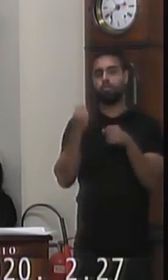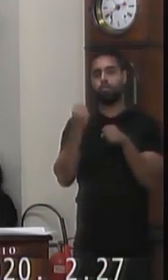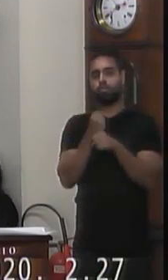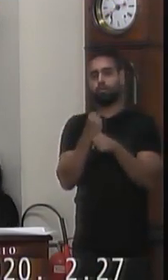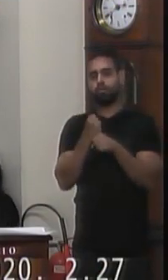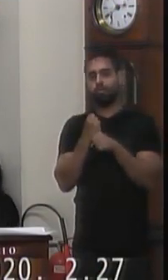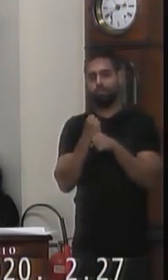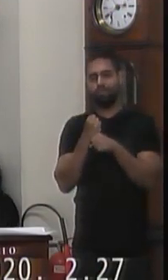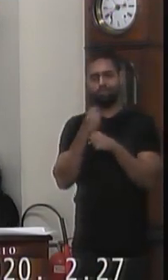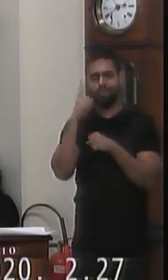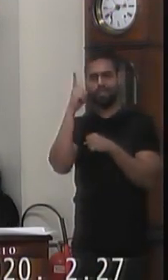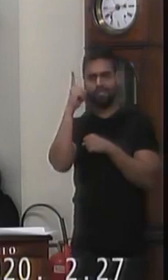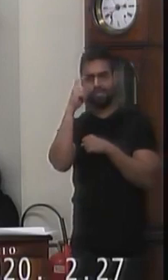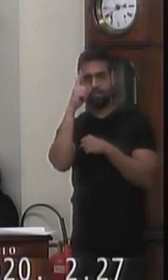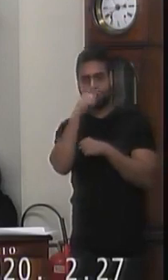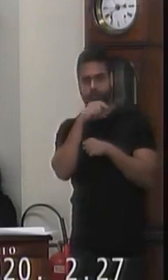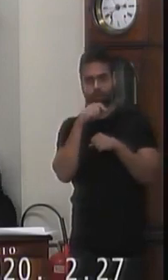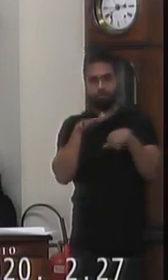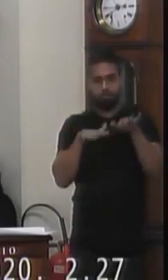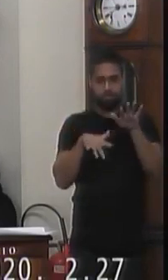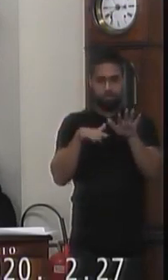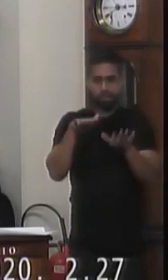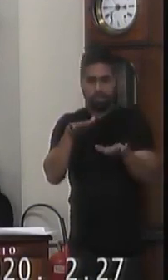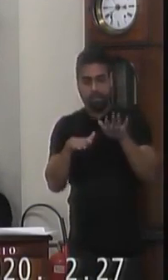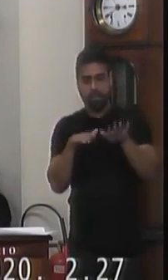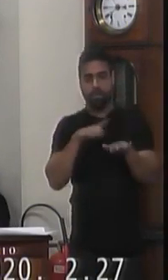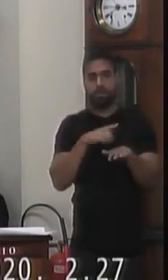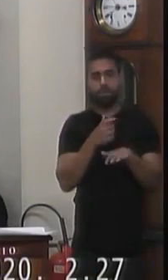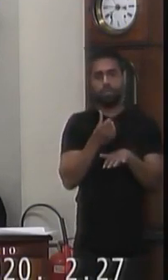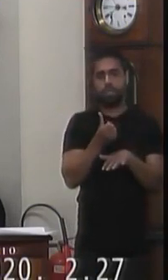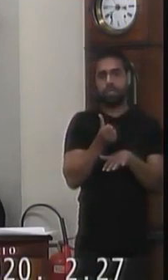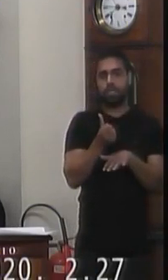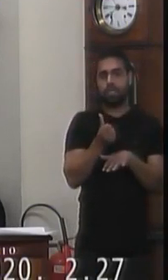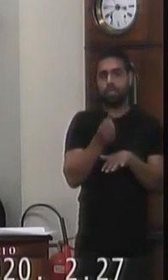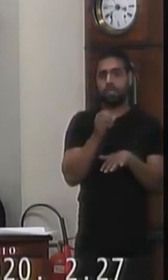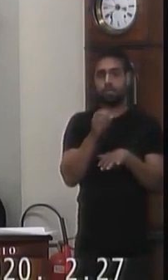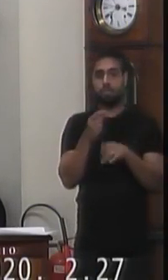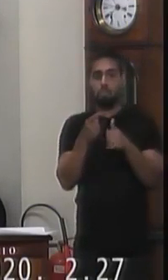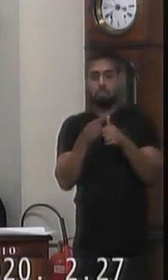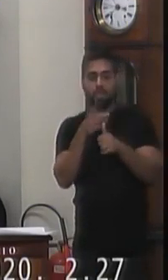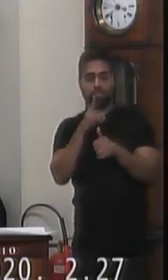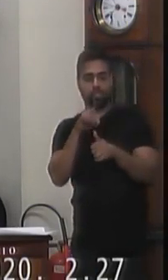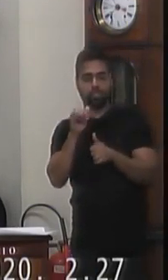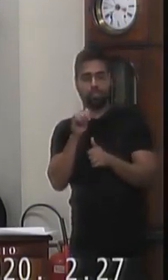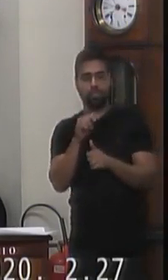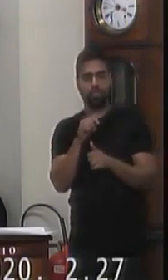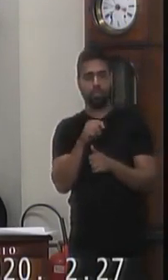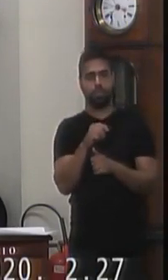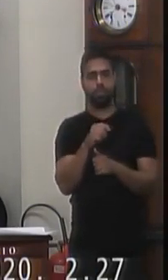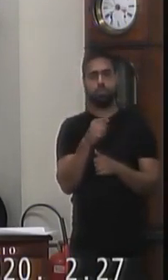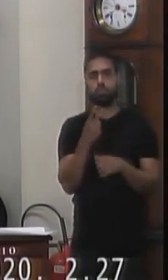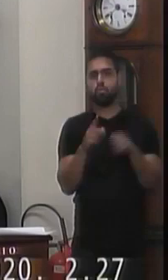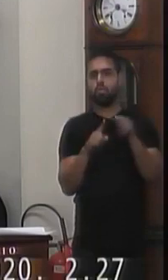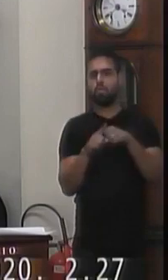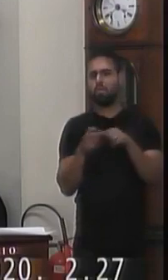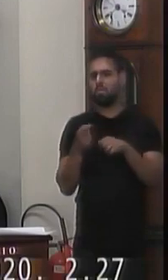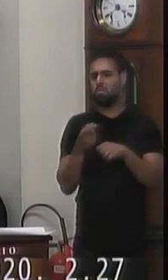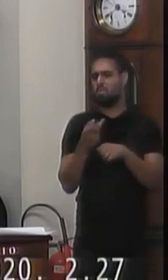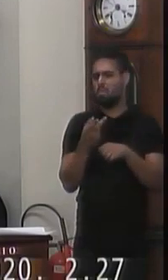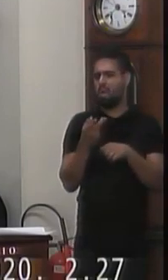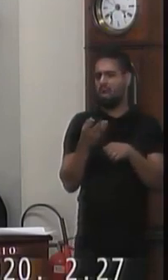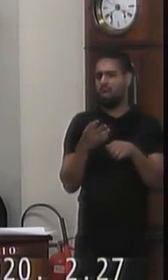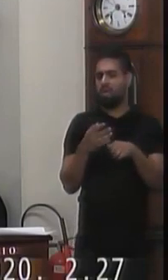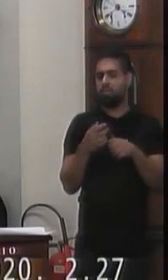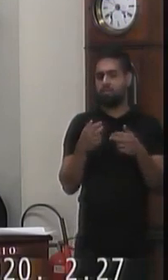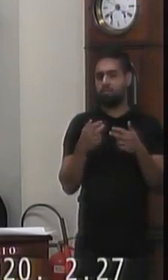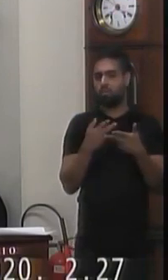muita tormenta. Esses 60 primeiros dias do ano a gente tem visto quantas coisas ruins, até